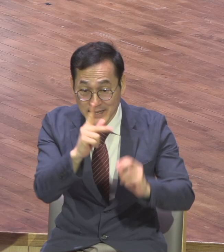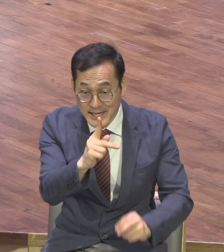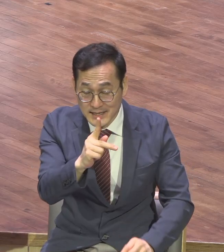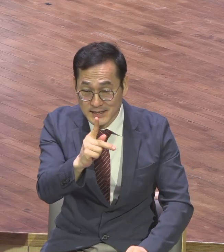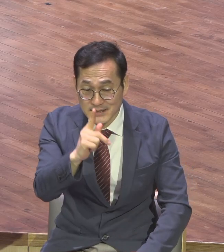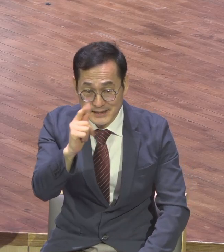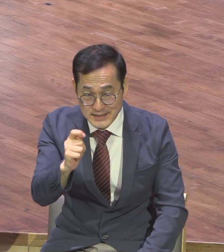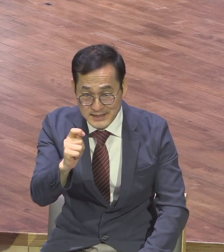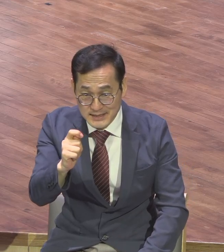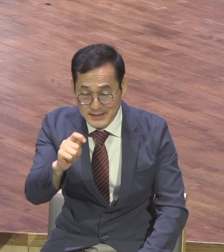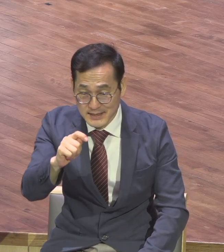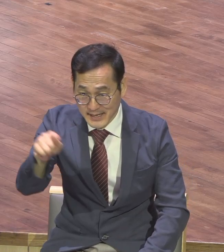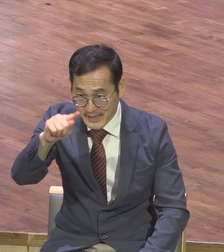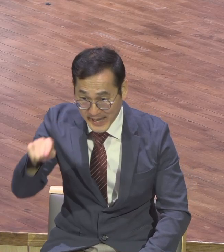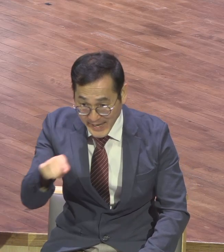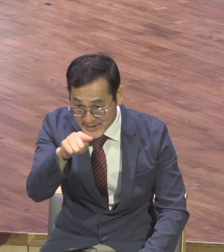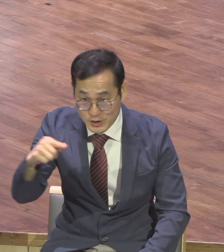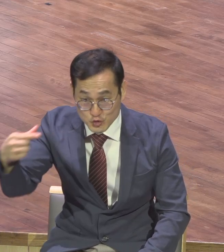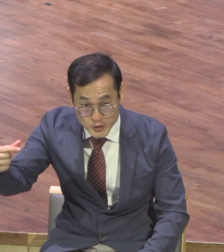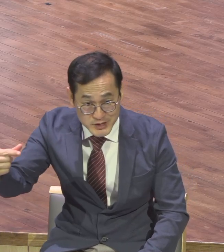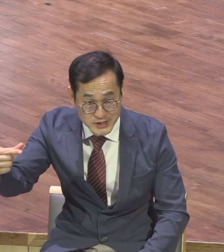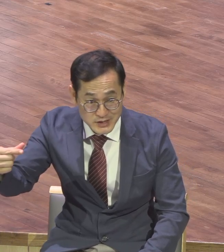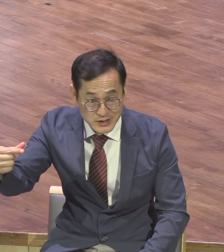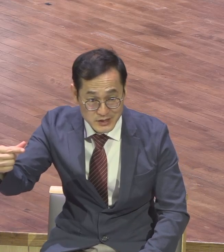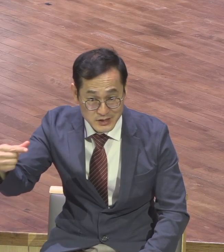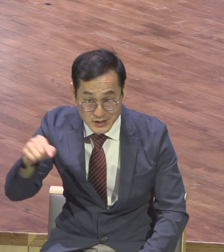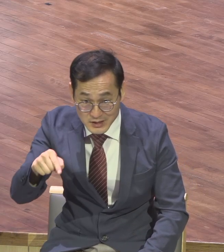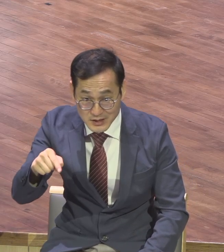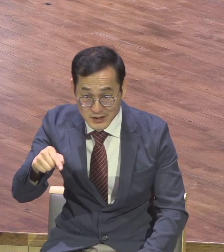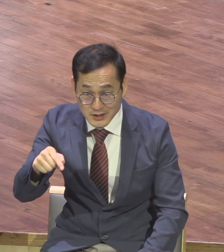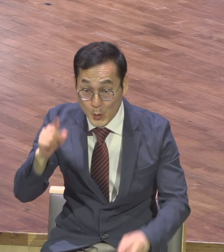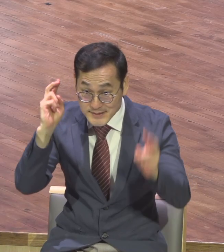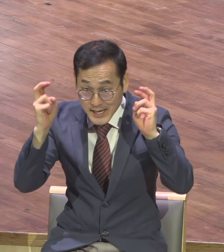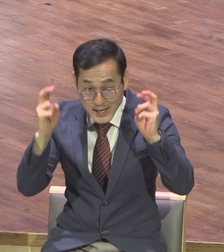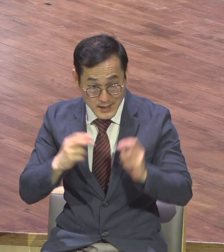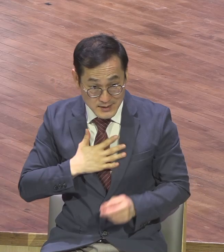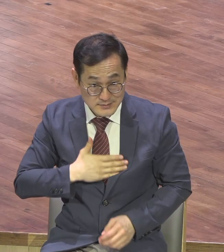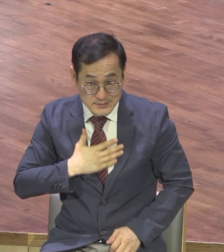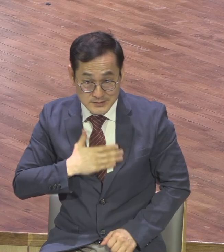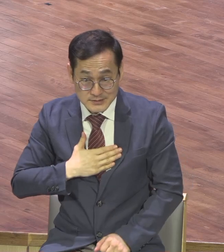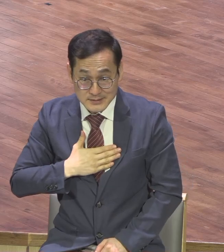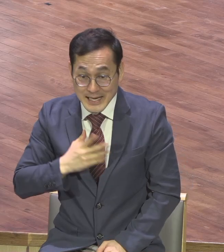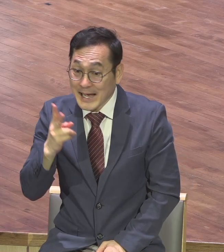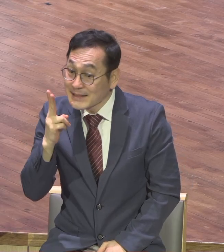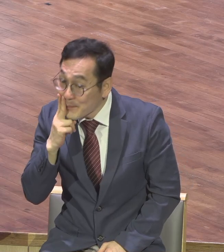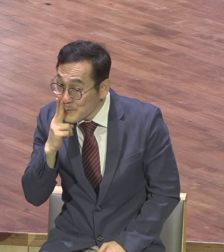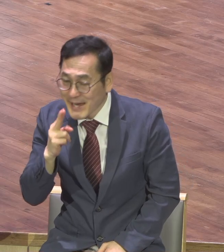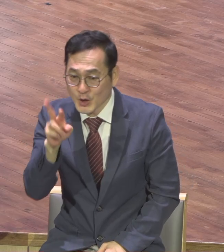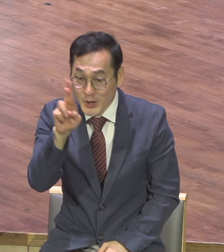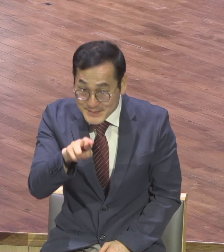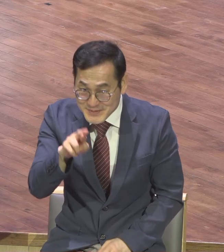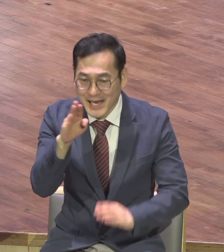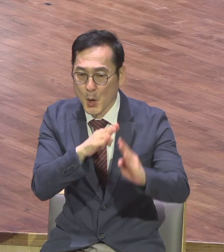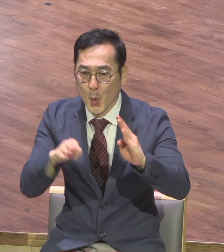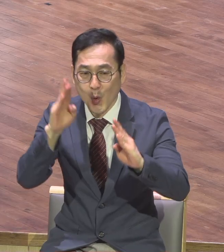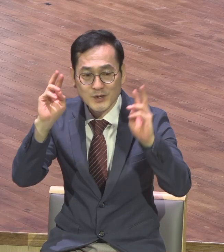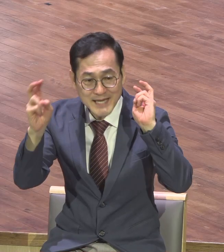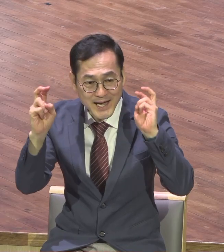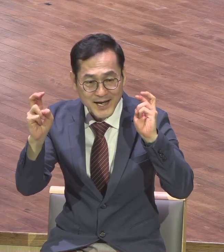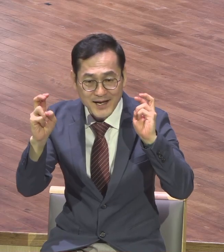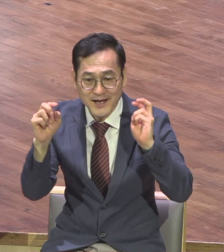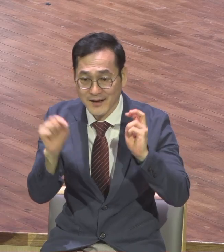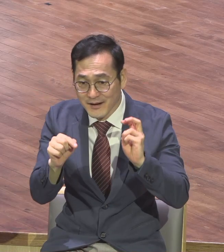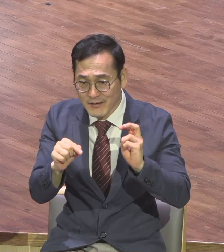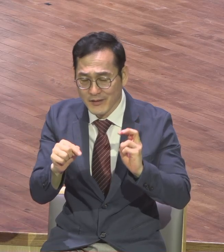지금은 KTN, 뭐, KTNG, 뭐, 이렇게 이름을, 회사명을 바꿨는데,